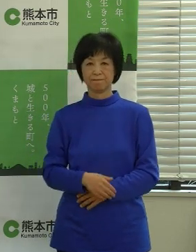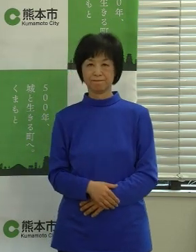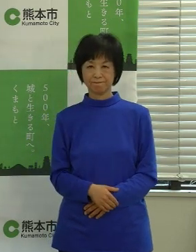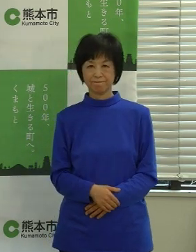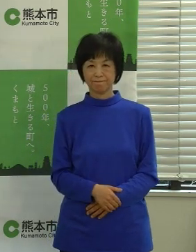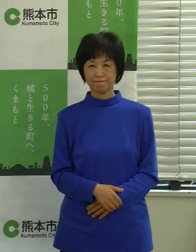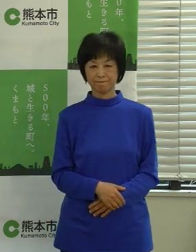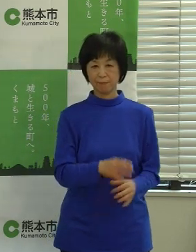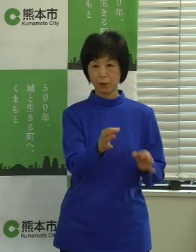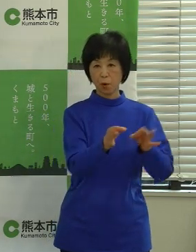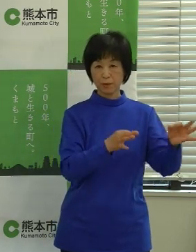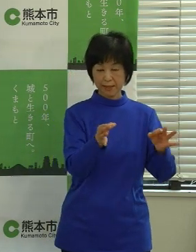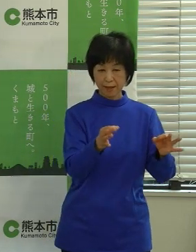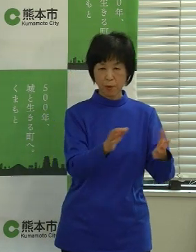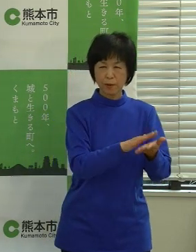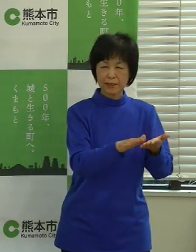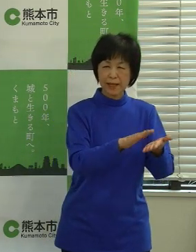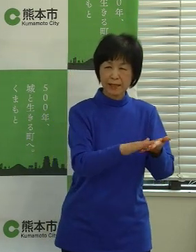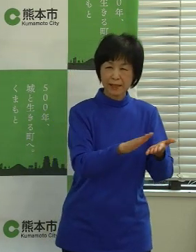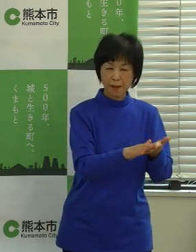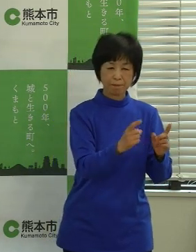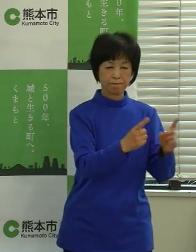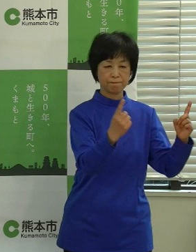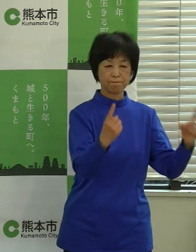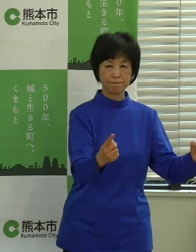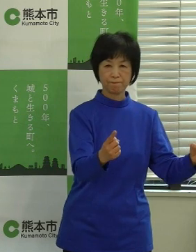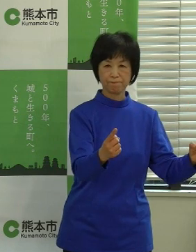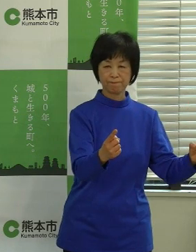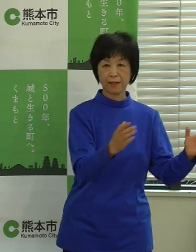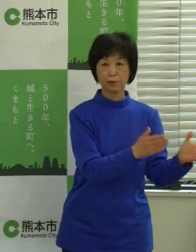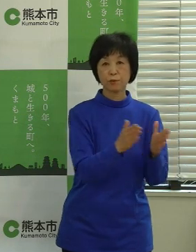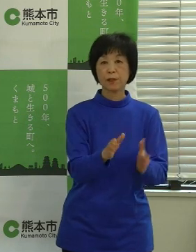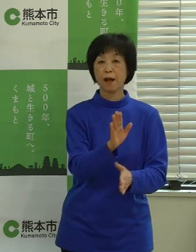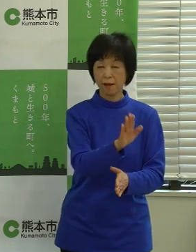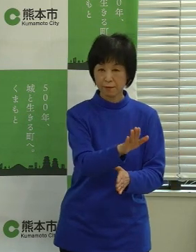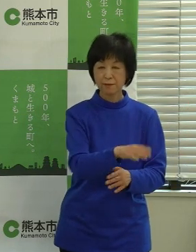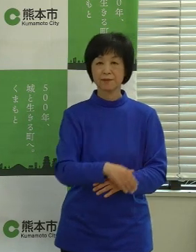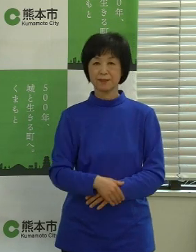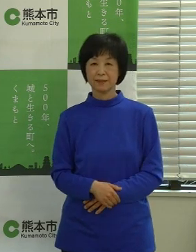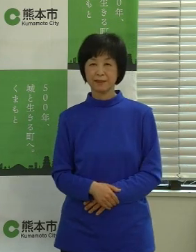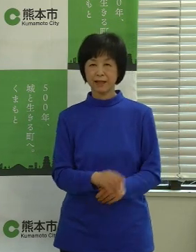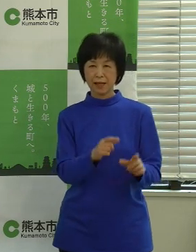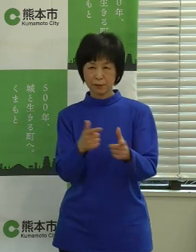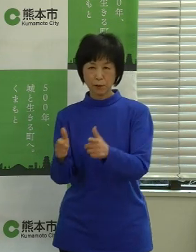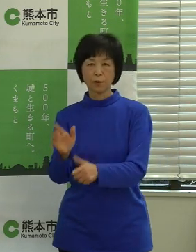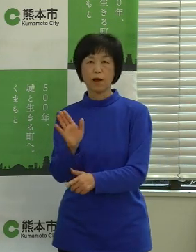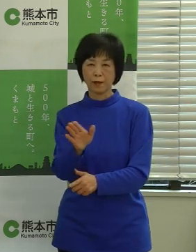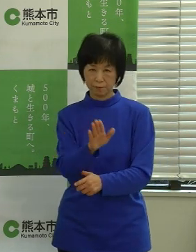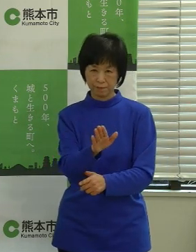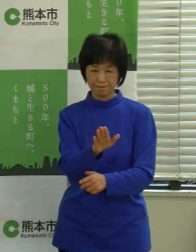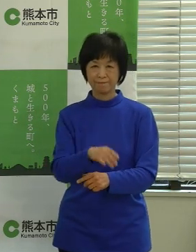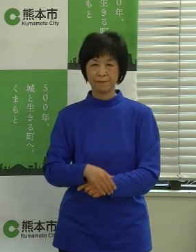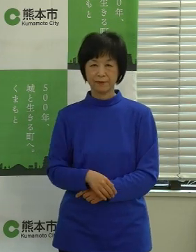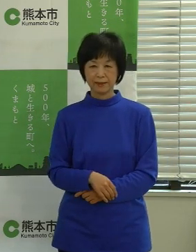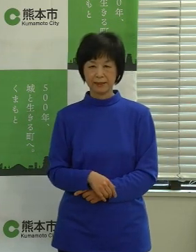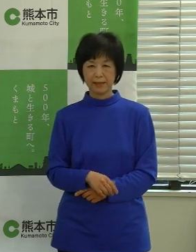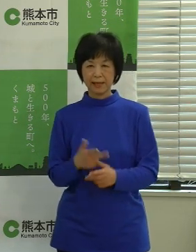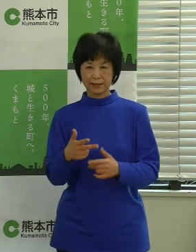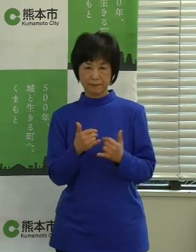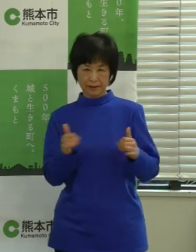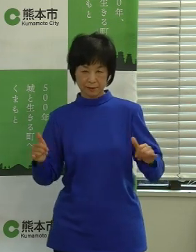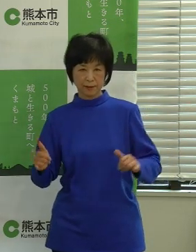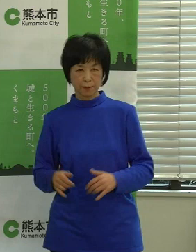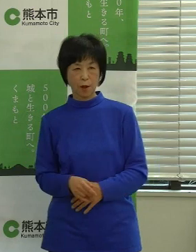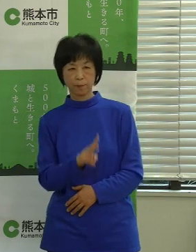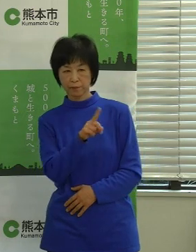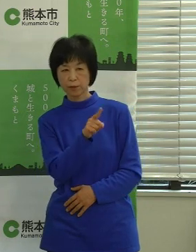それから事業所であるとか、そういったところにですね、きちっとチェックをなさるということが非常に重要になってくるというふう